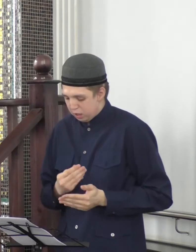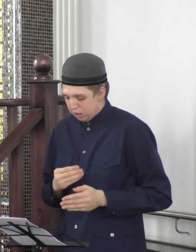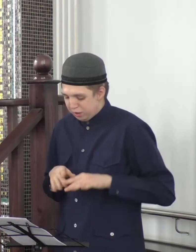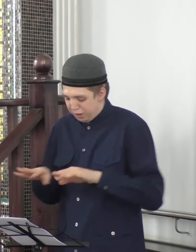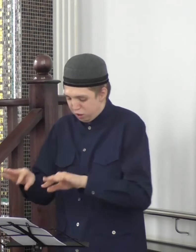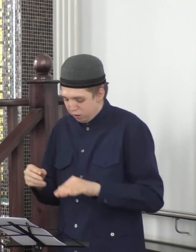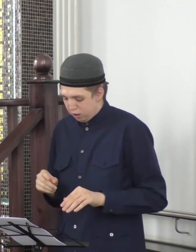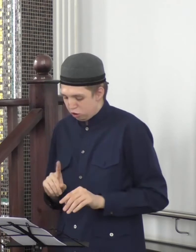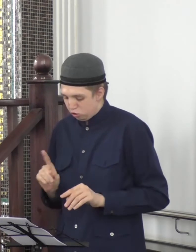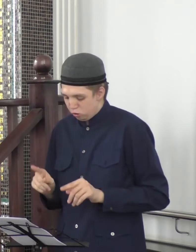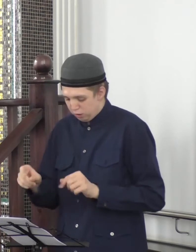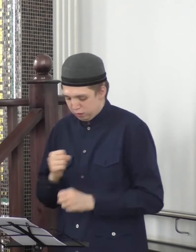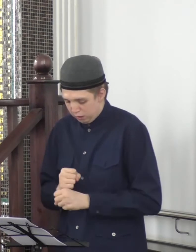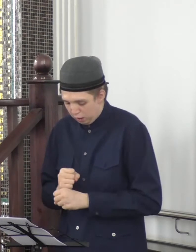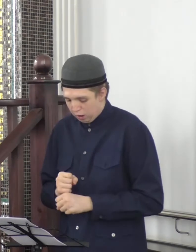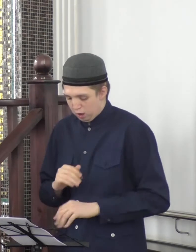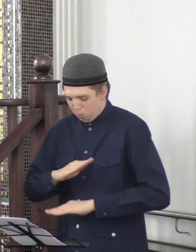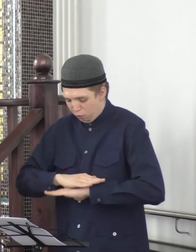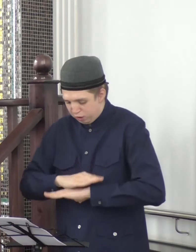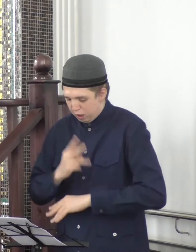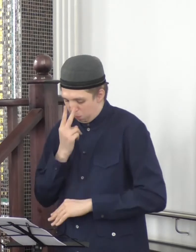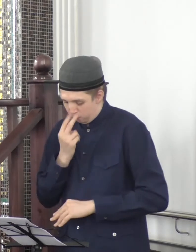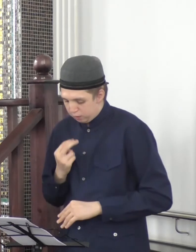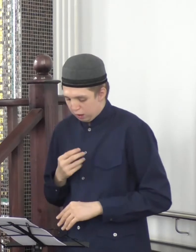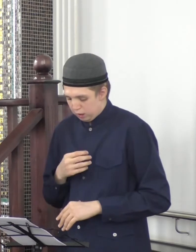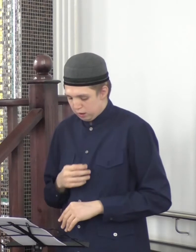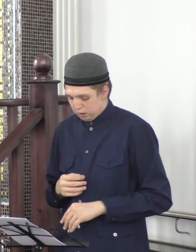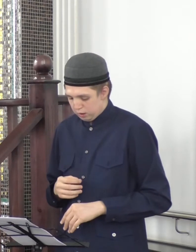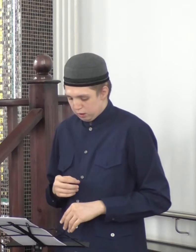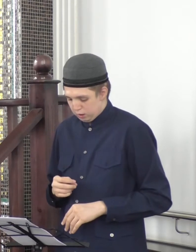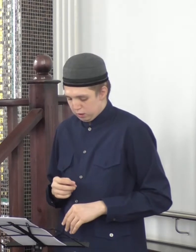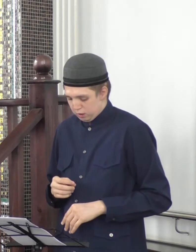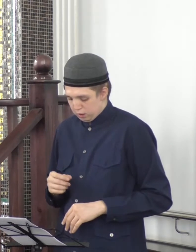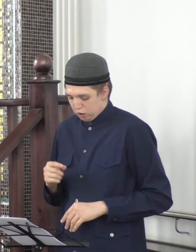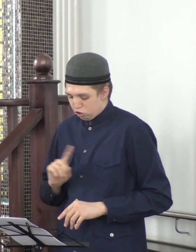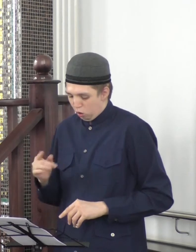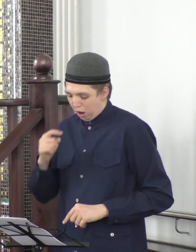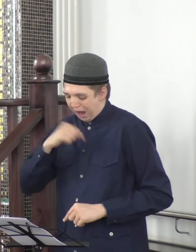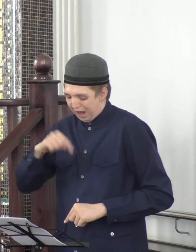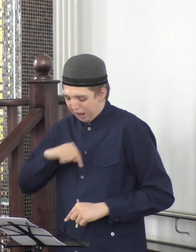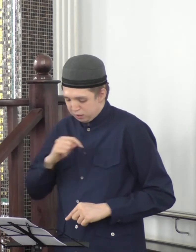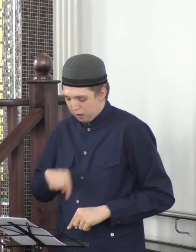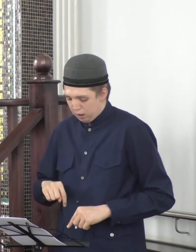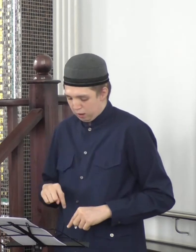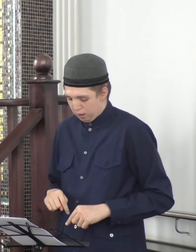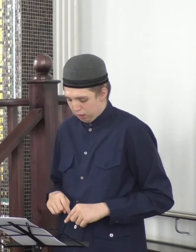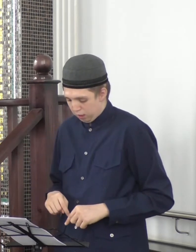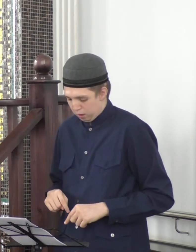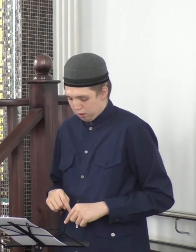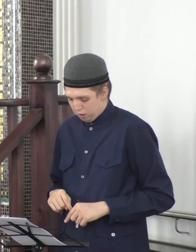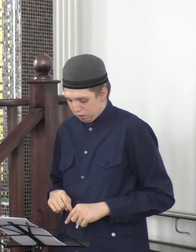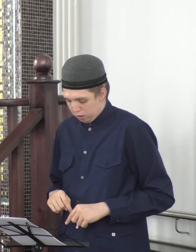бұлырға тиеш түгіл біз. Әгер дәке динне өзі бізге ислам етіп сайладығы екен, біз ғумымен ел бұйын дәуірінде